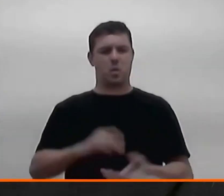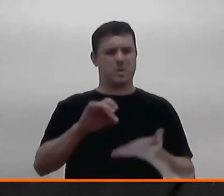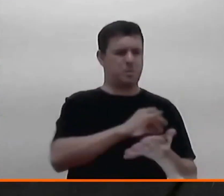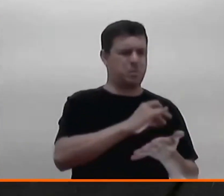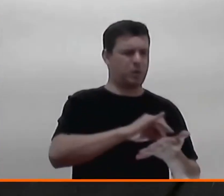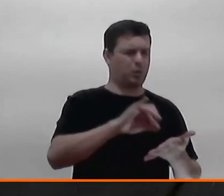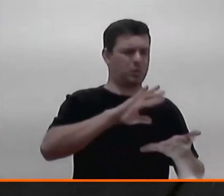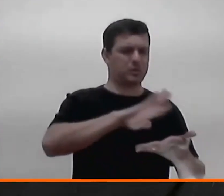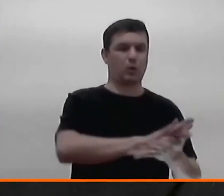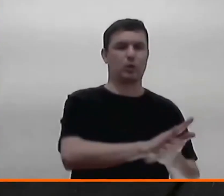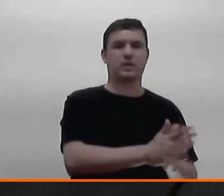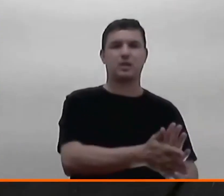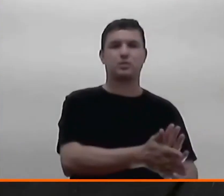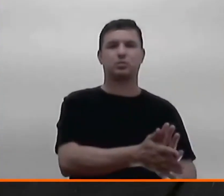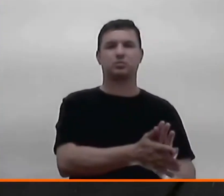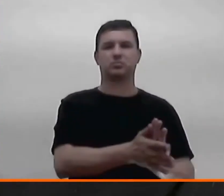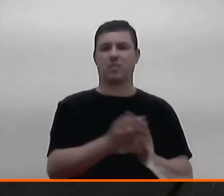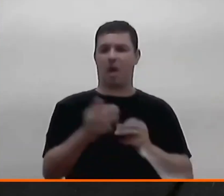Amém?